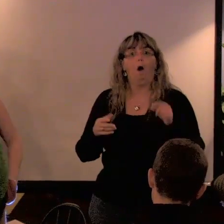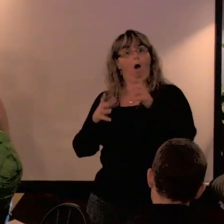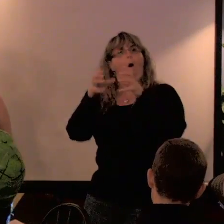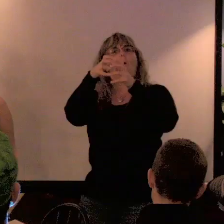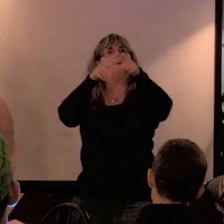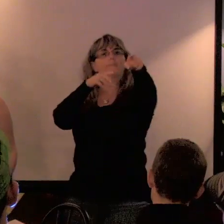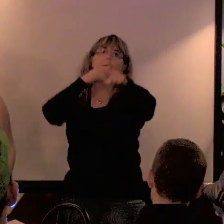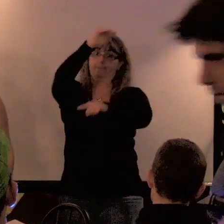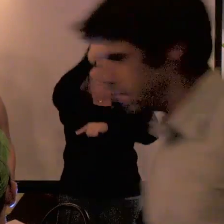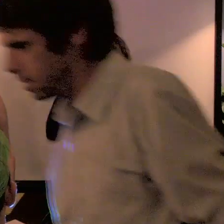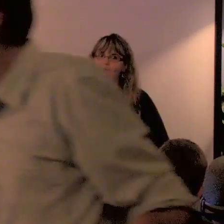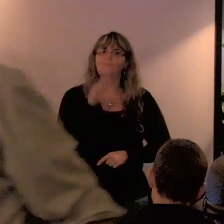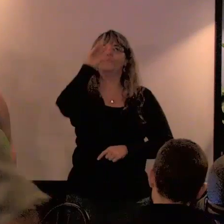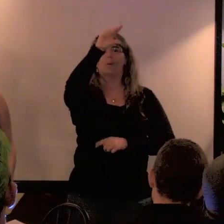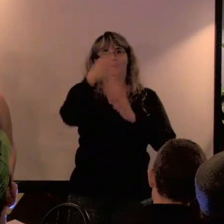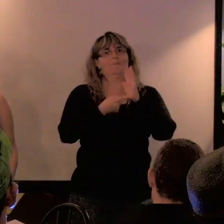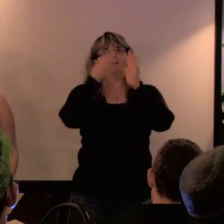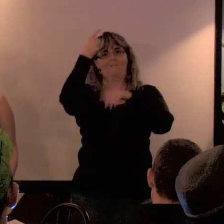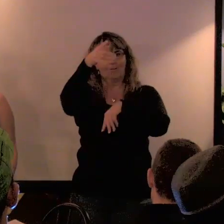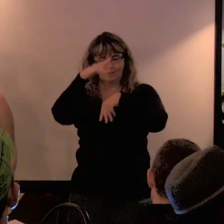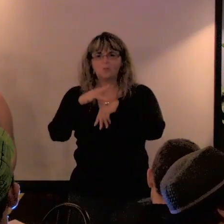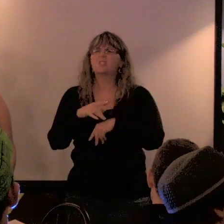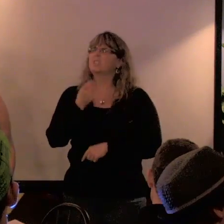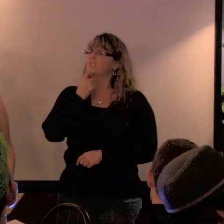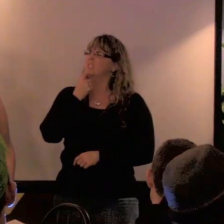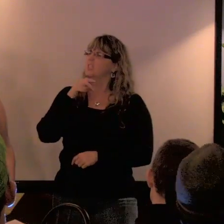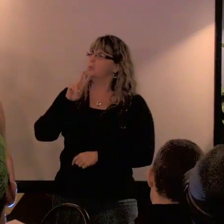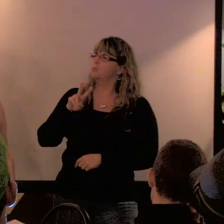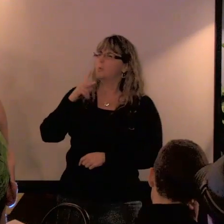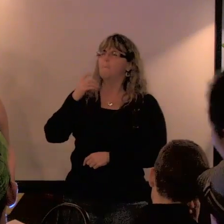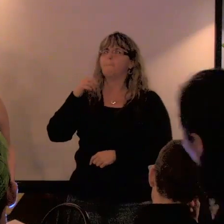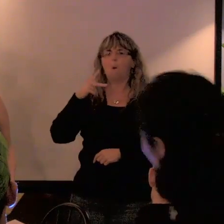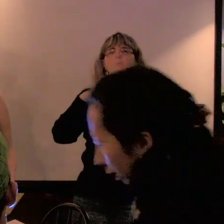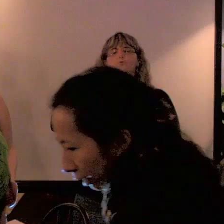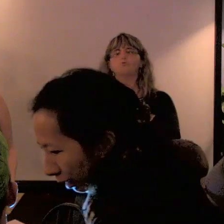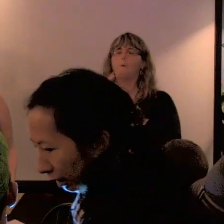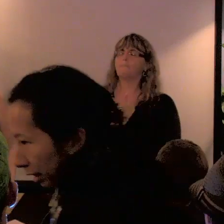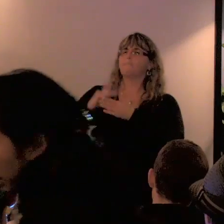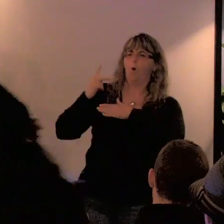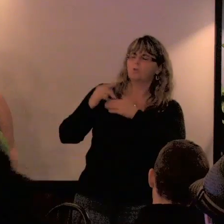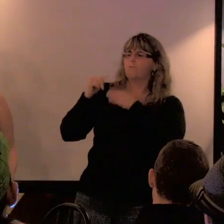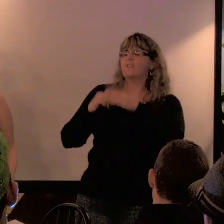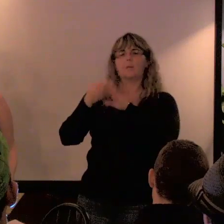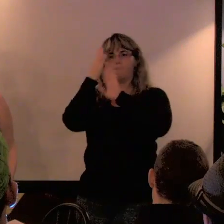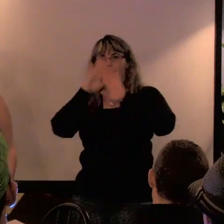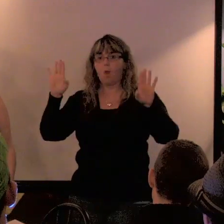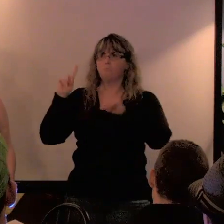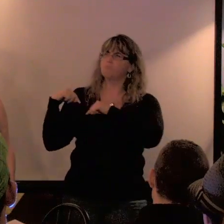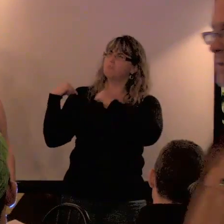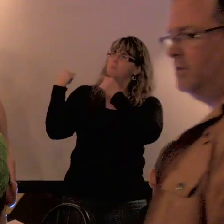Ah, quand même bienvenue. L'UPOP Montréal est un projet d'université populaire qui en est à sa 4e